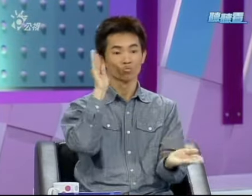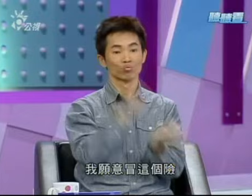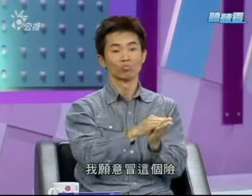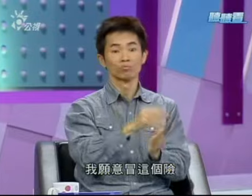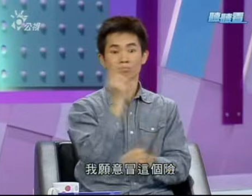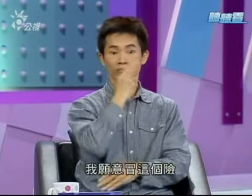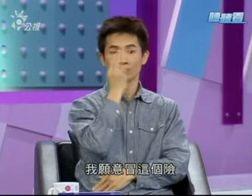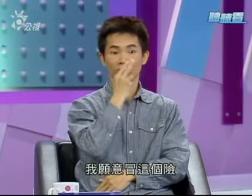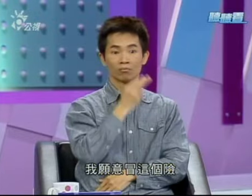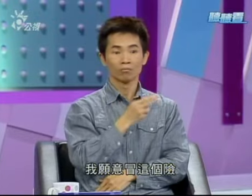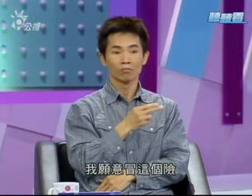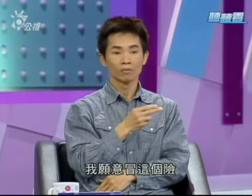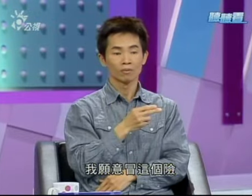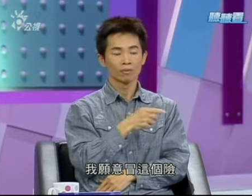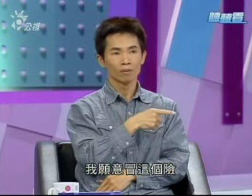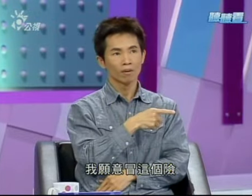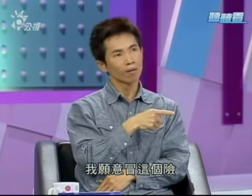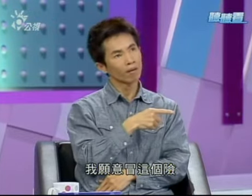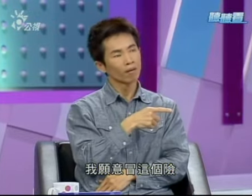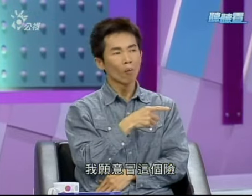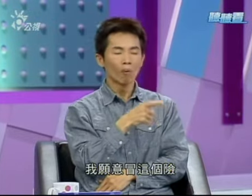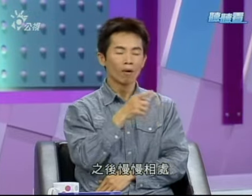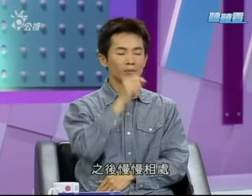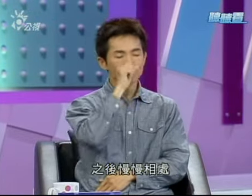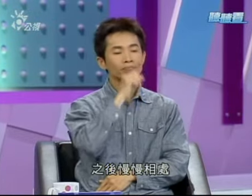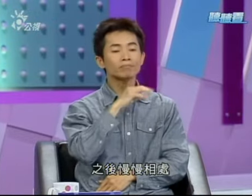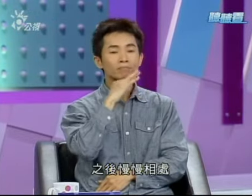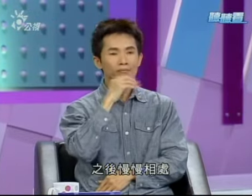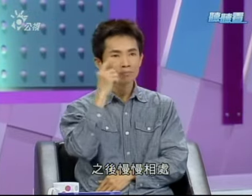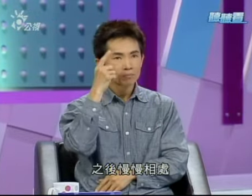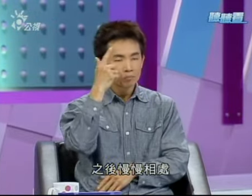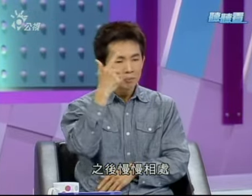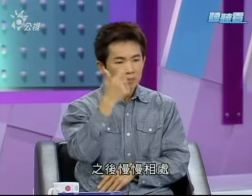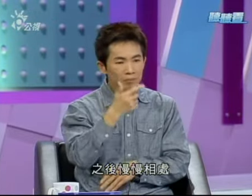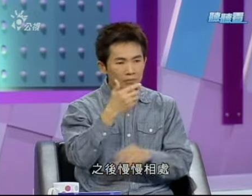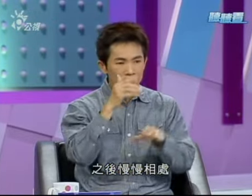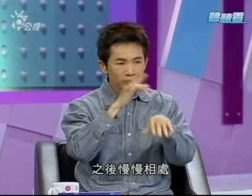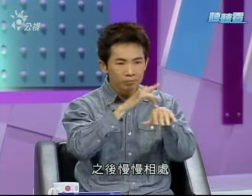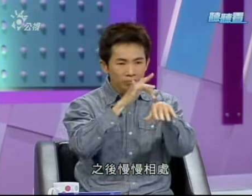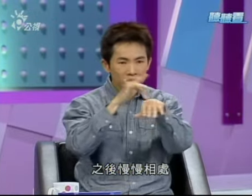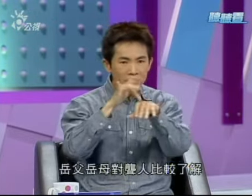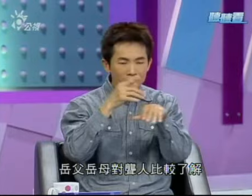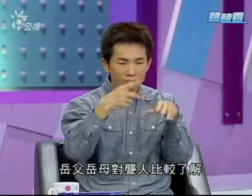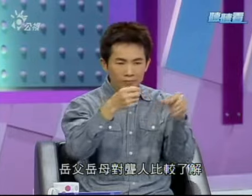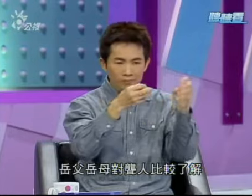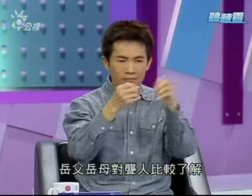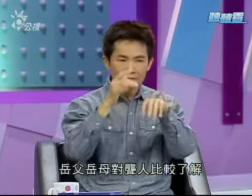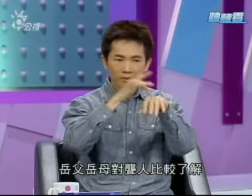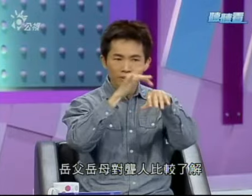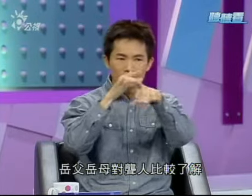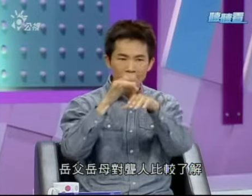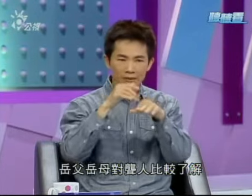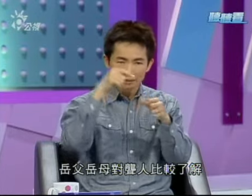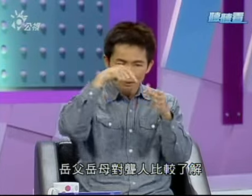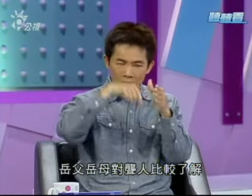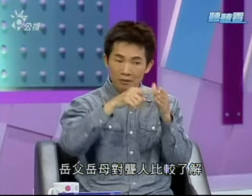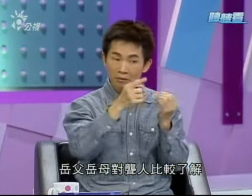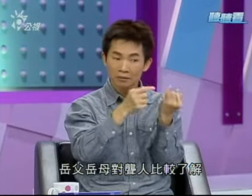我愿意冒这个险之后慢慢相处啊岳父岳母对龙人比较了